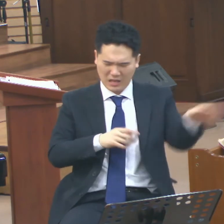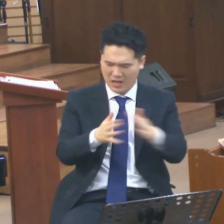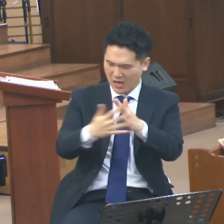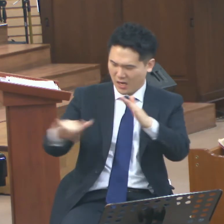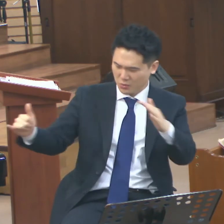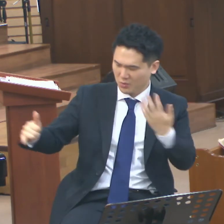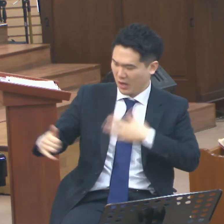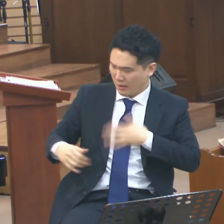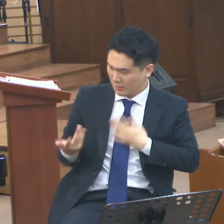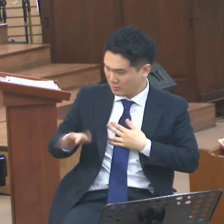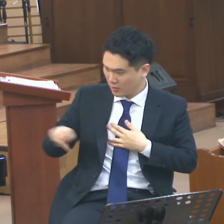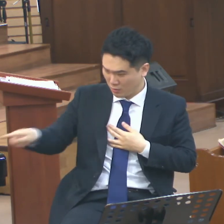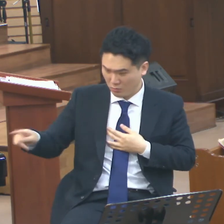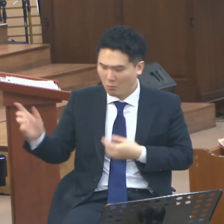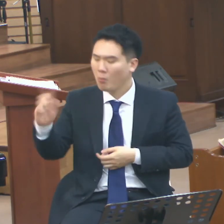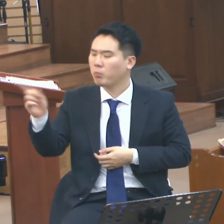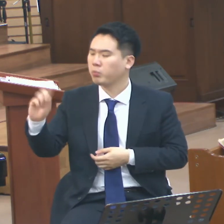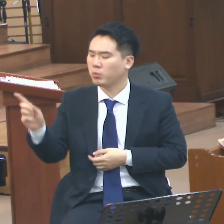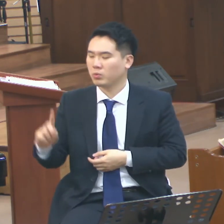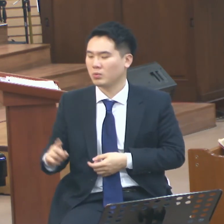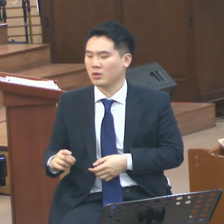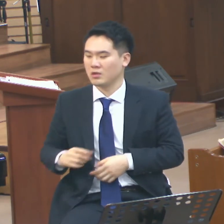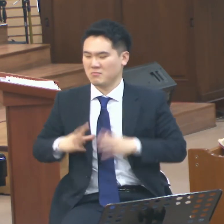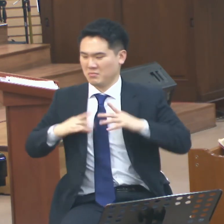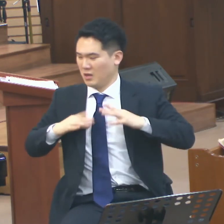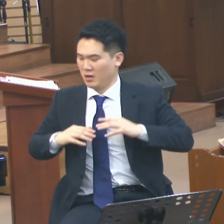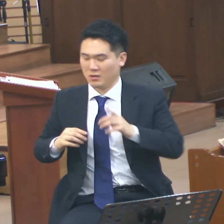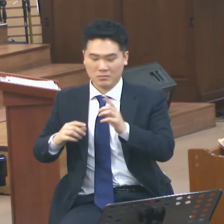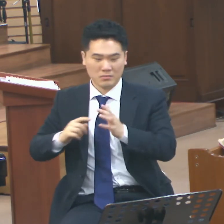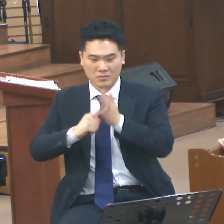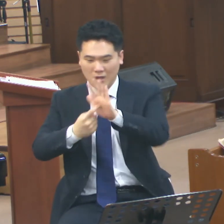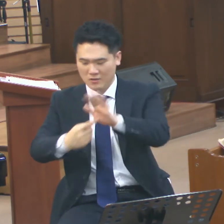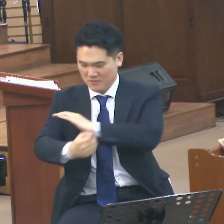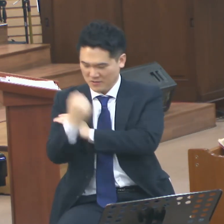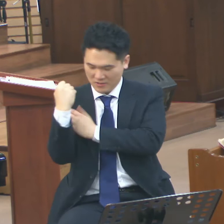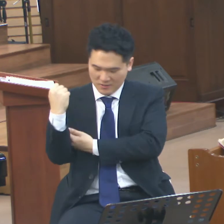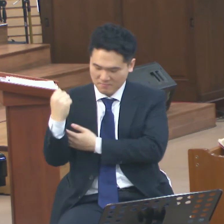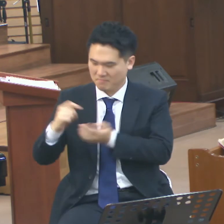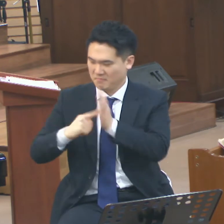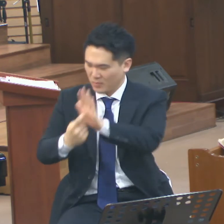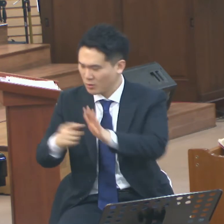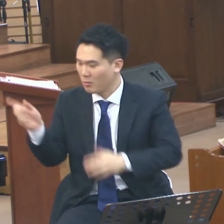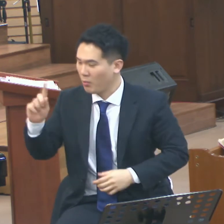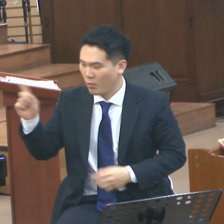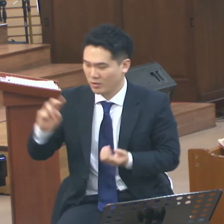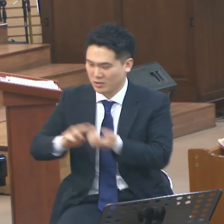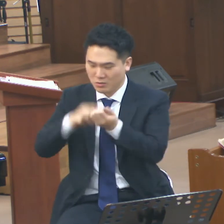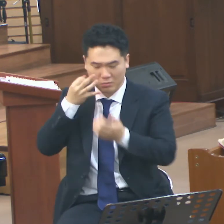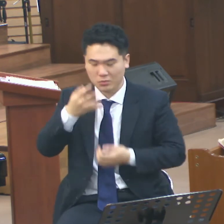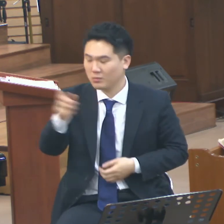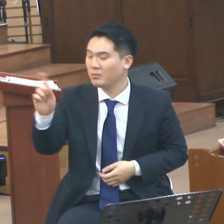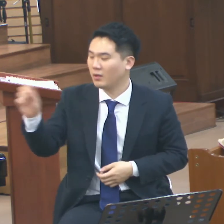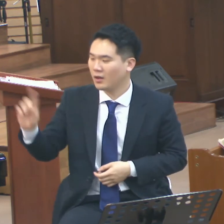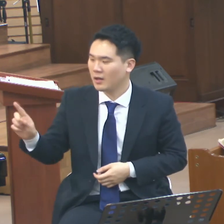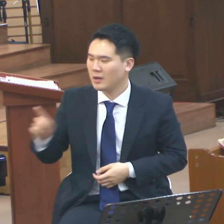그 말한 사람 덕분에 4명의 예수님 동생 이름 명단이 나오죠. 따라합시다.